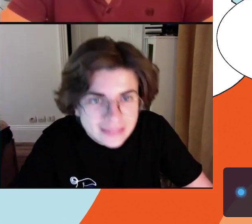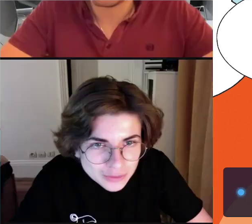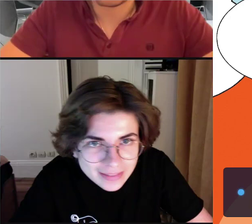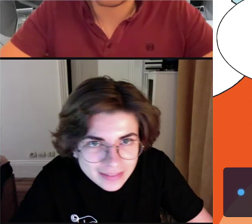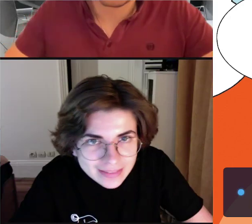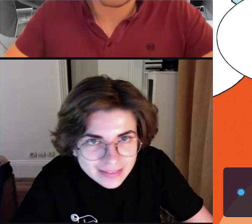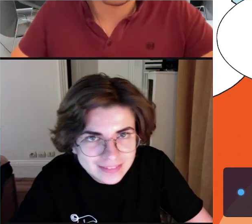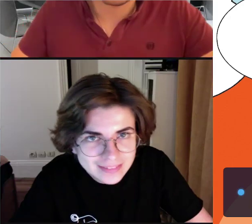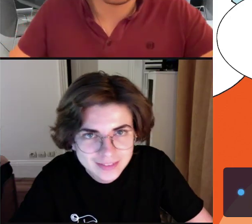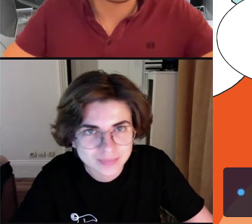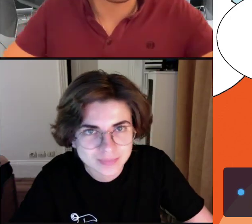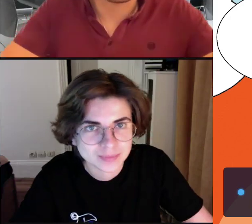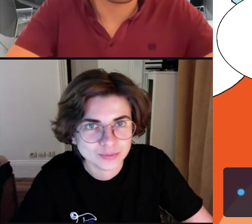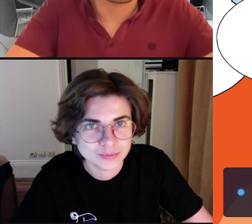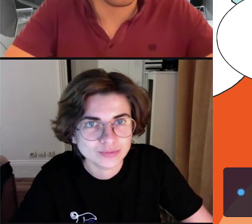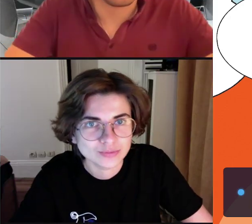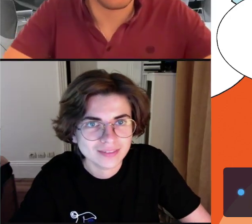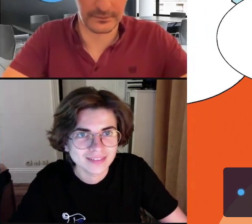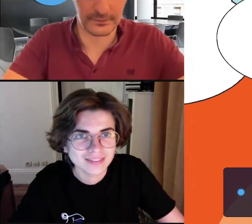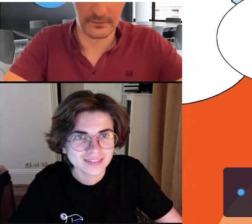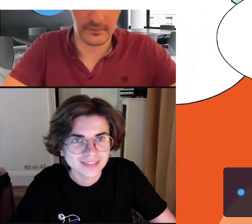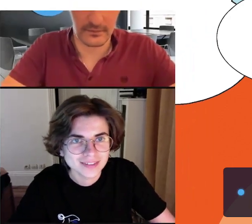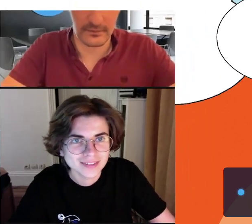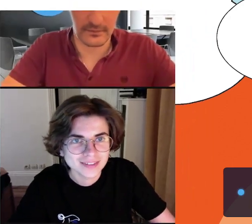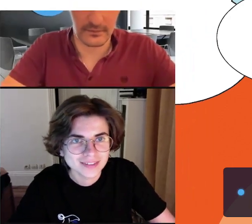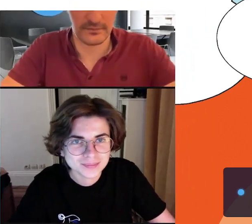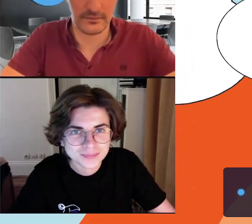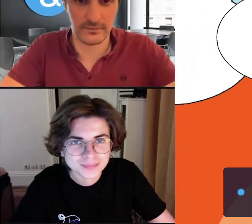Désolée, comme d'habitude.